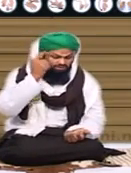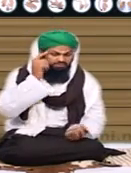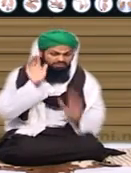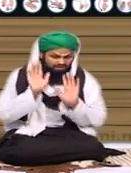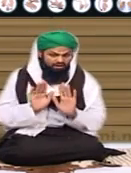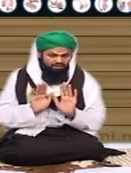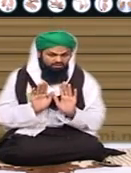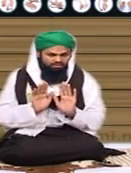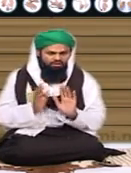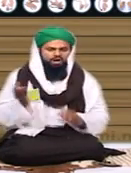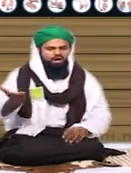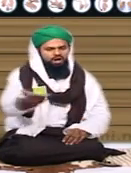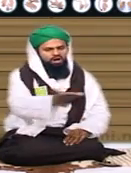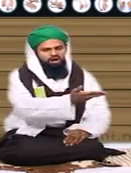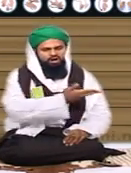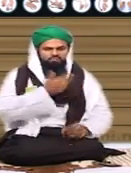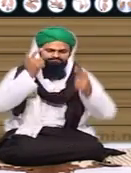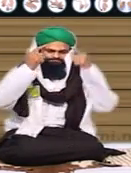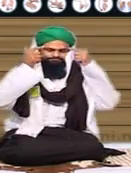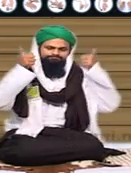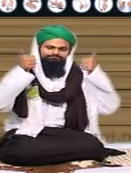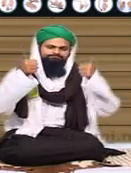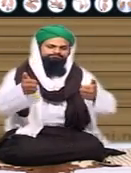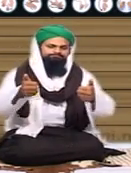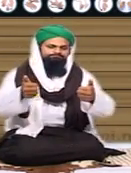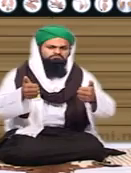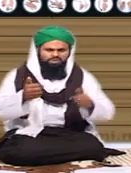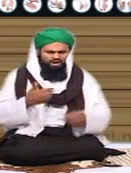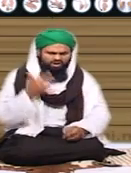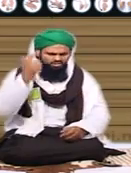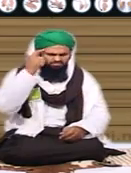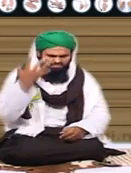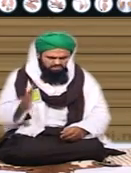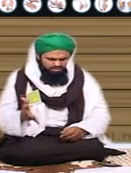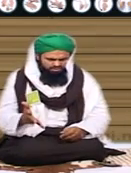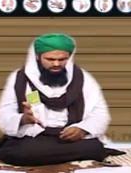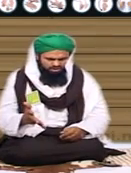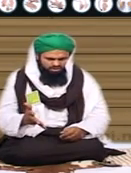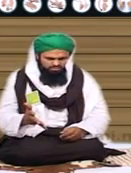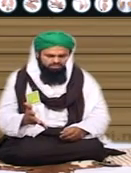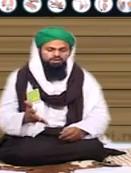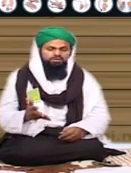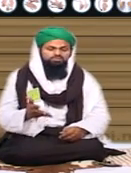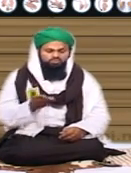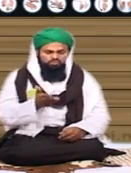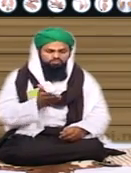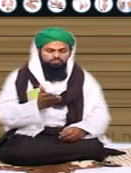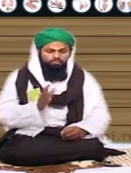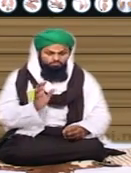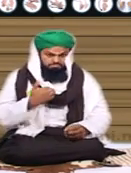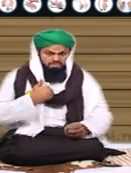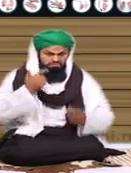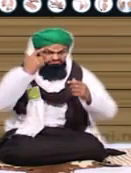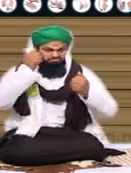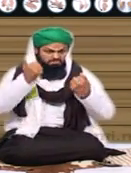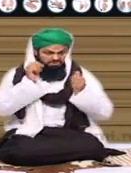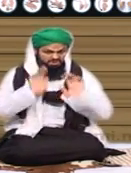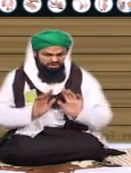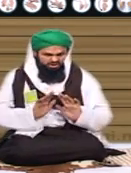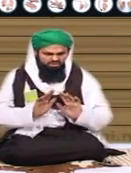یہ بات سمجھ میں آتی ہے تو آپ سمجھدار ہیں، اگر یہ بات سمجھ میں نہیں آتی تو چاہے کوئی اپنے آپ کو